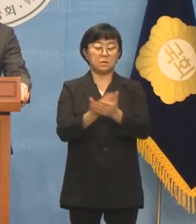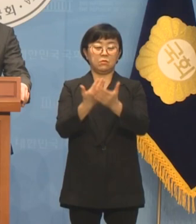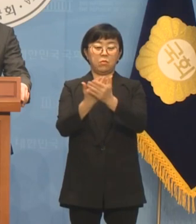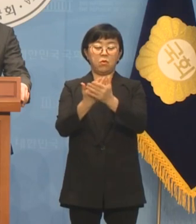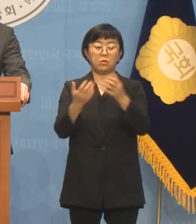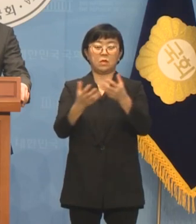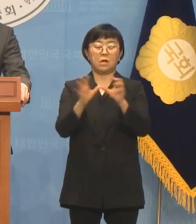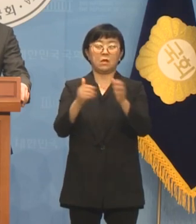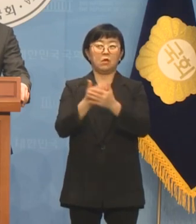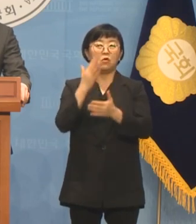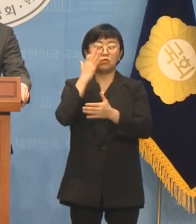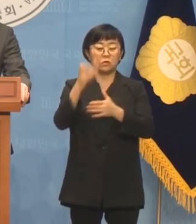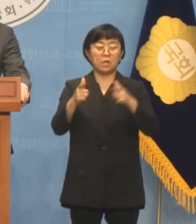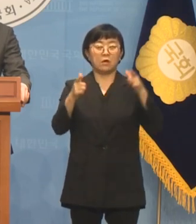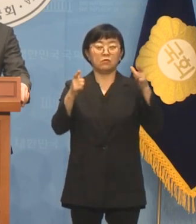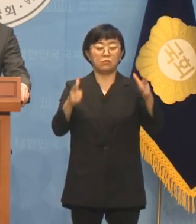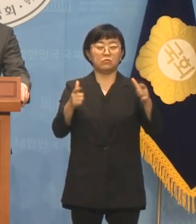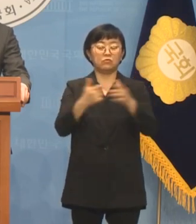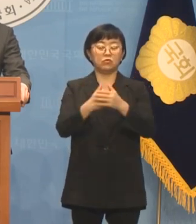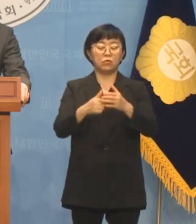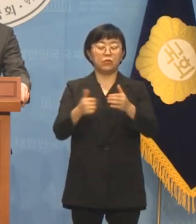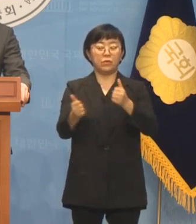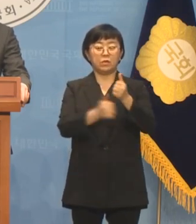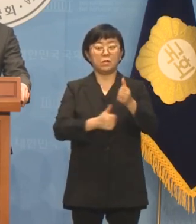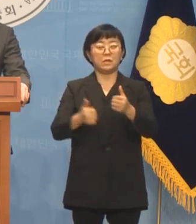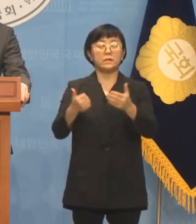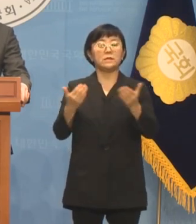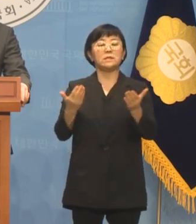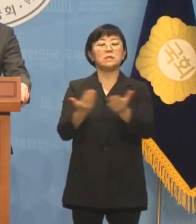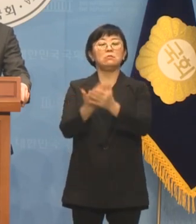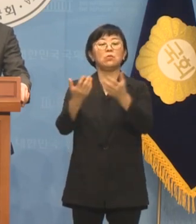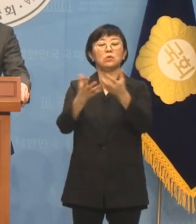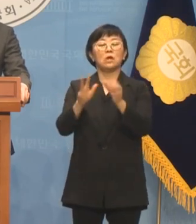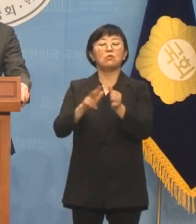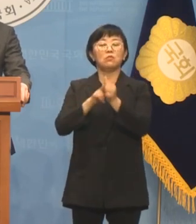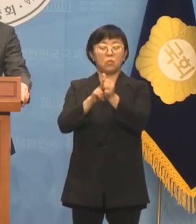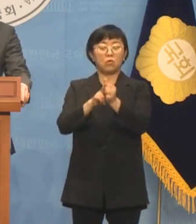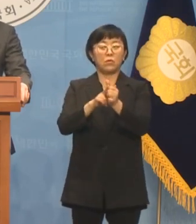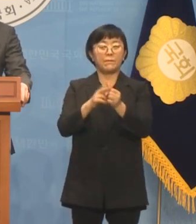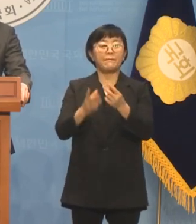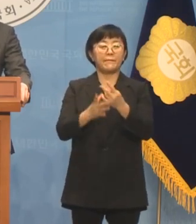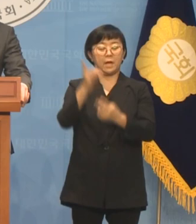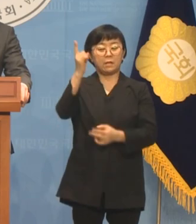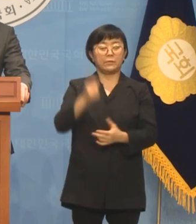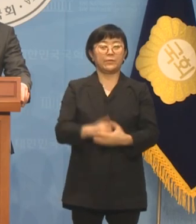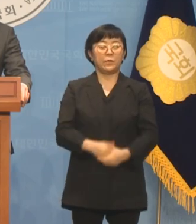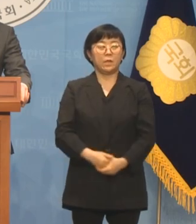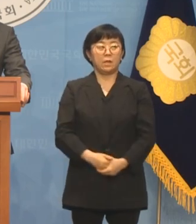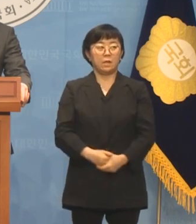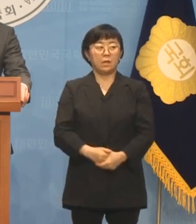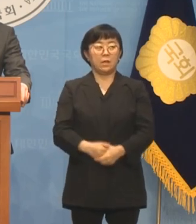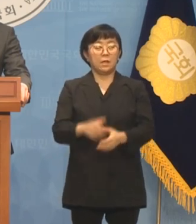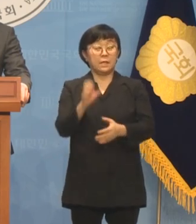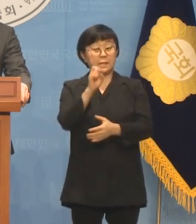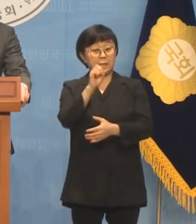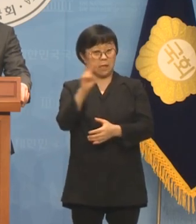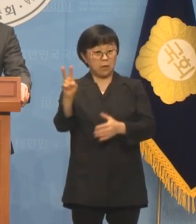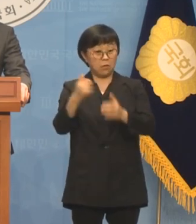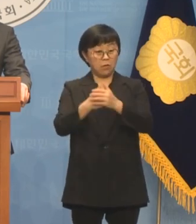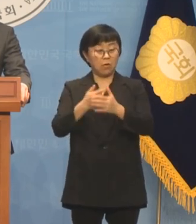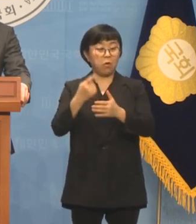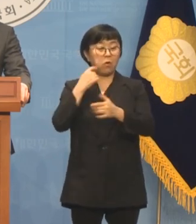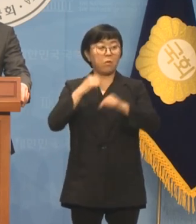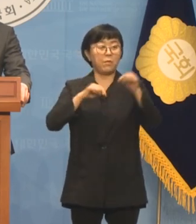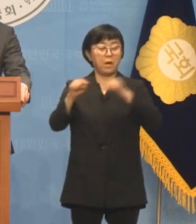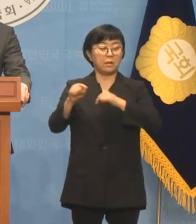울산 북구 지역구 국회의원 후보를 진보당 후보로 단일화했습니다. 진보당이 범야권 비례위성정당에